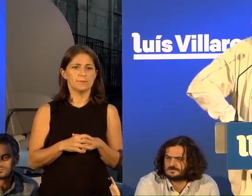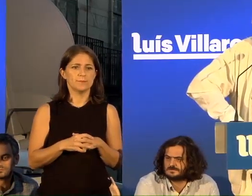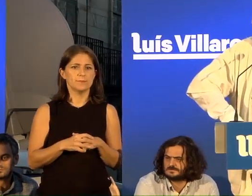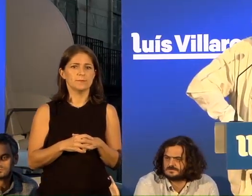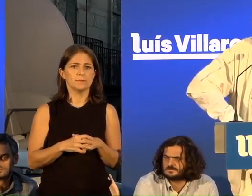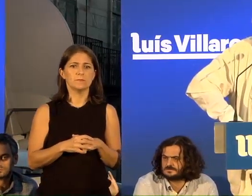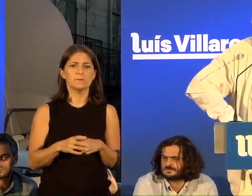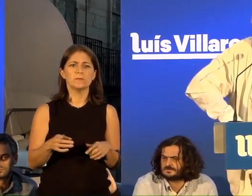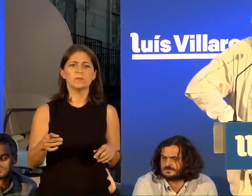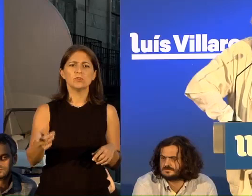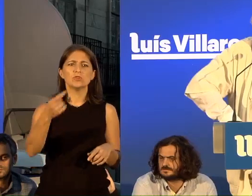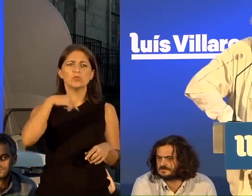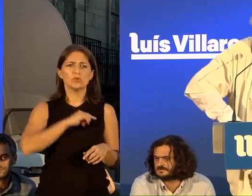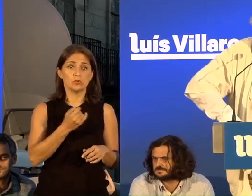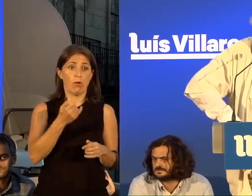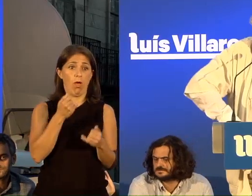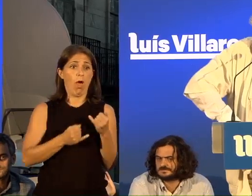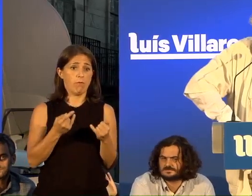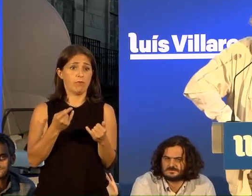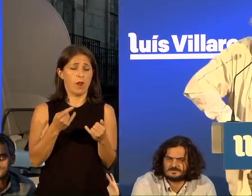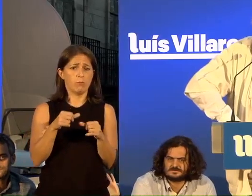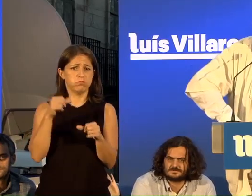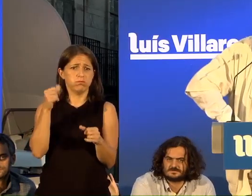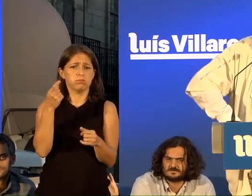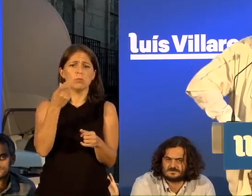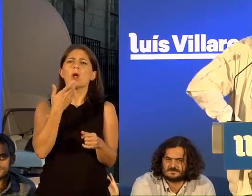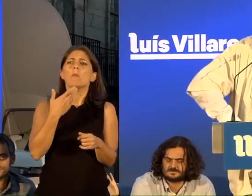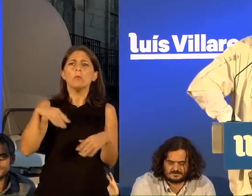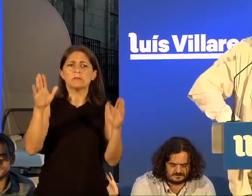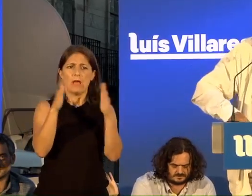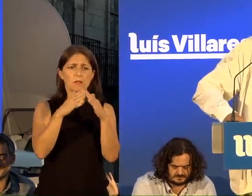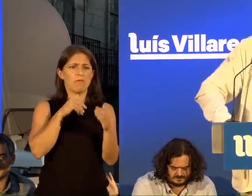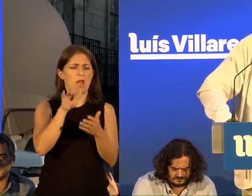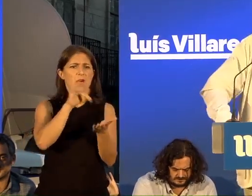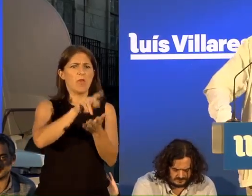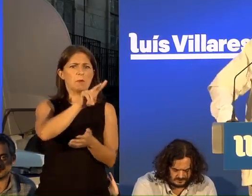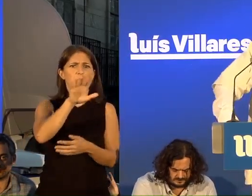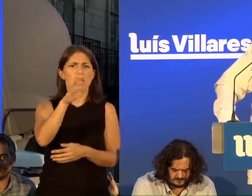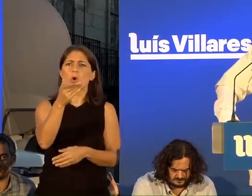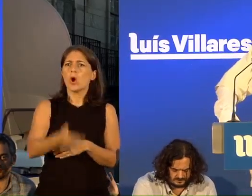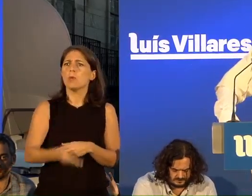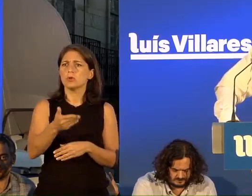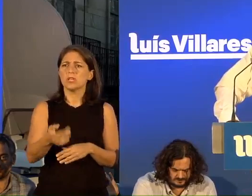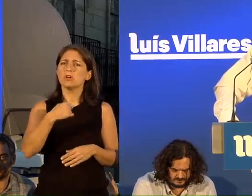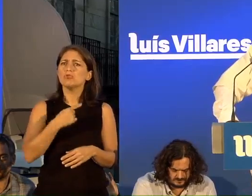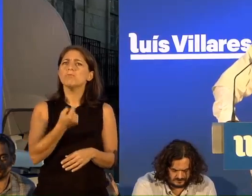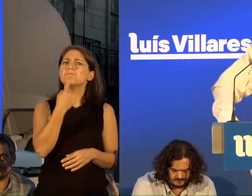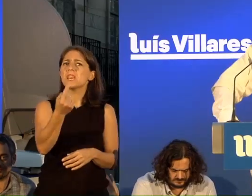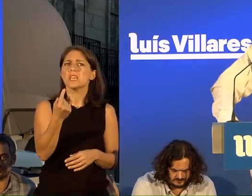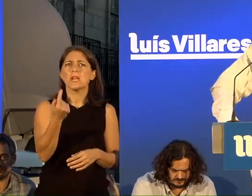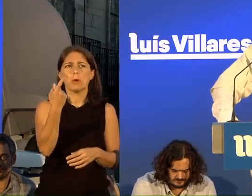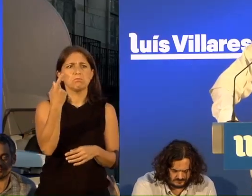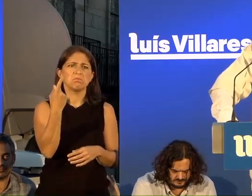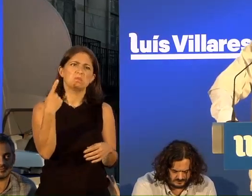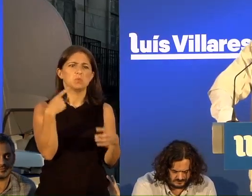porque imos ao gallope para chegar a San Caetano, e iso que importa o día 25. Só vos vou marcar